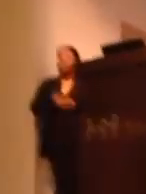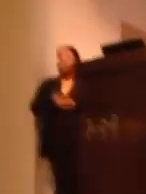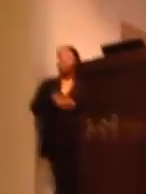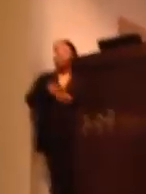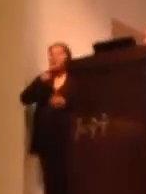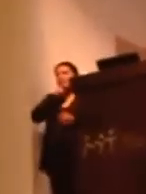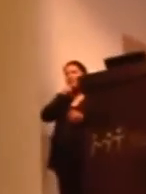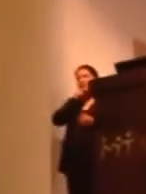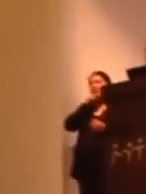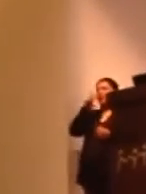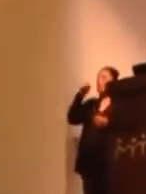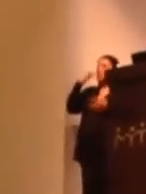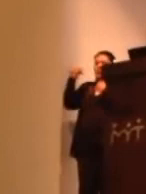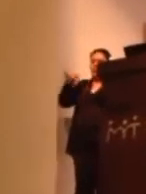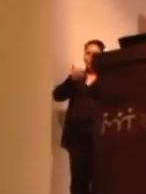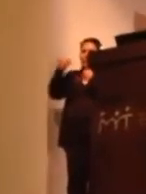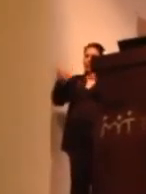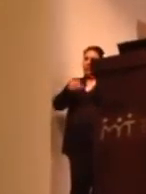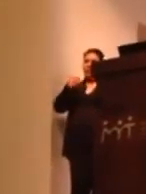Los niños no juegan.